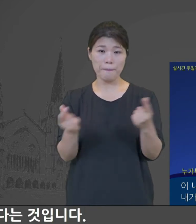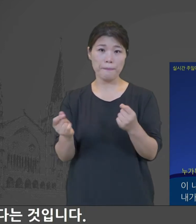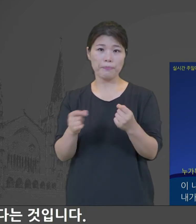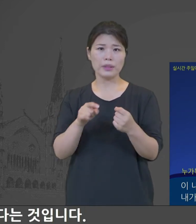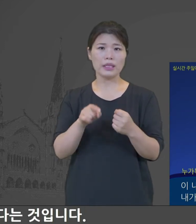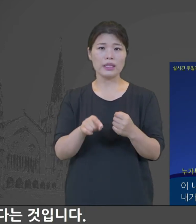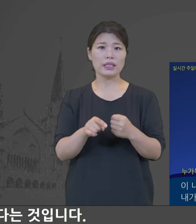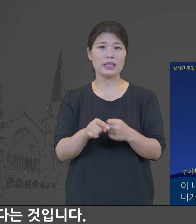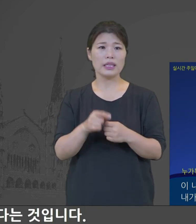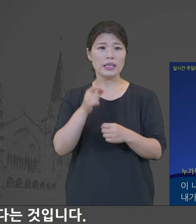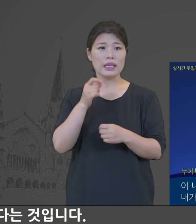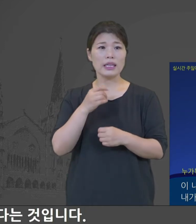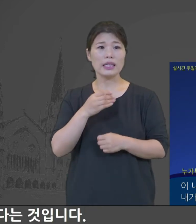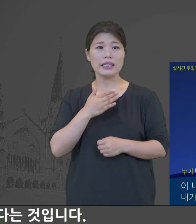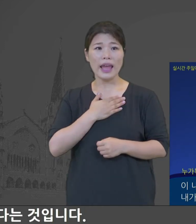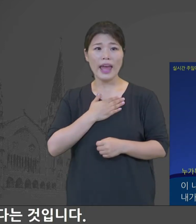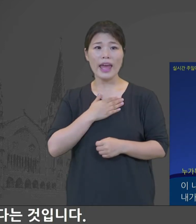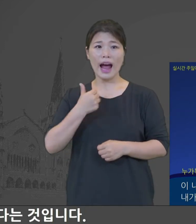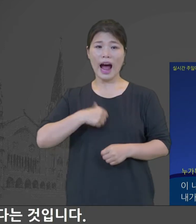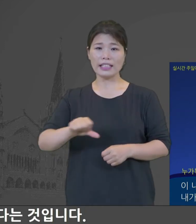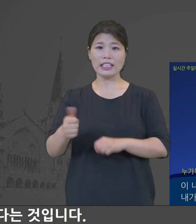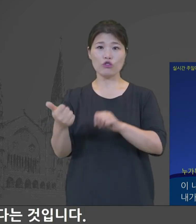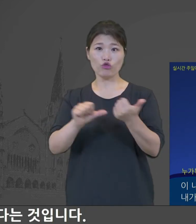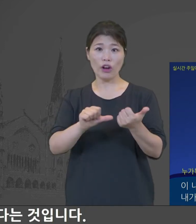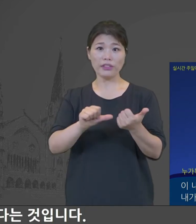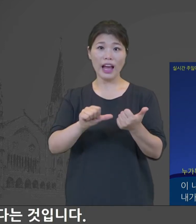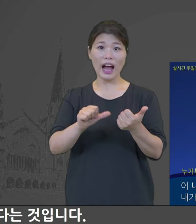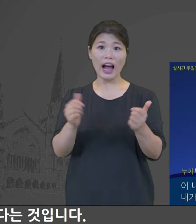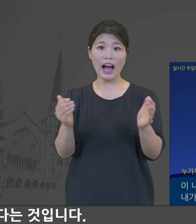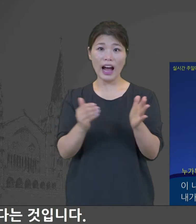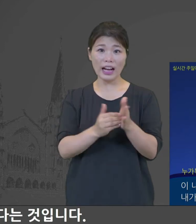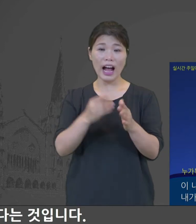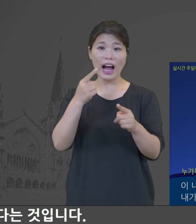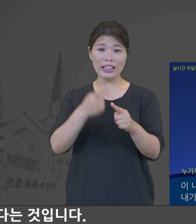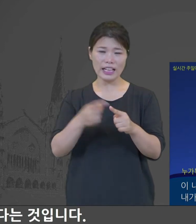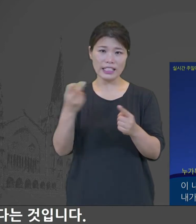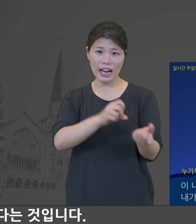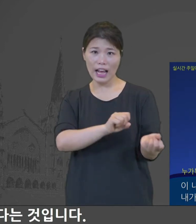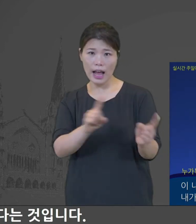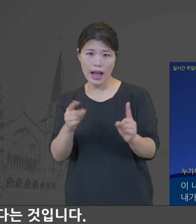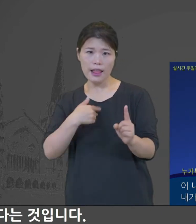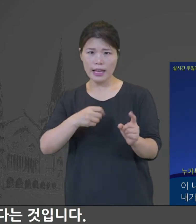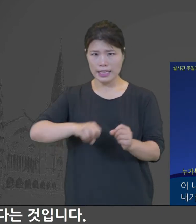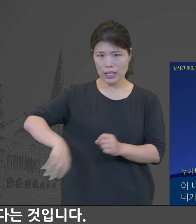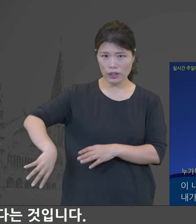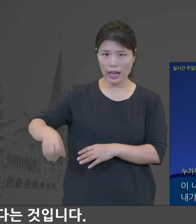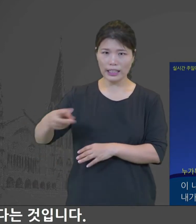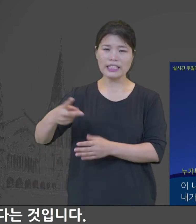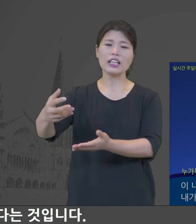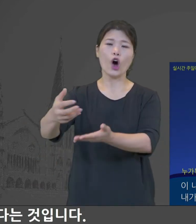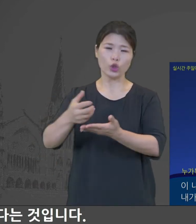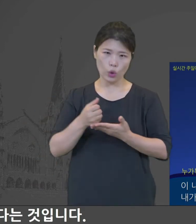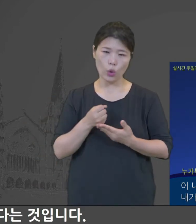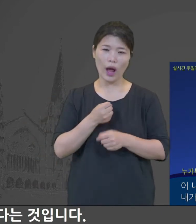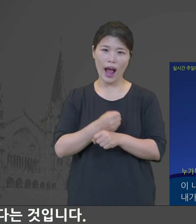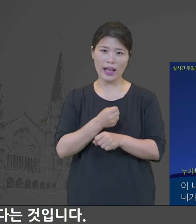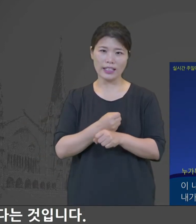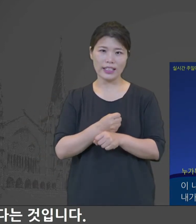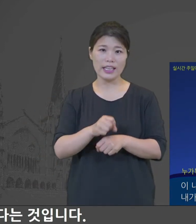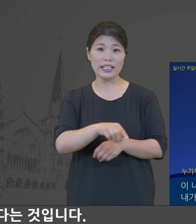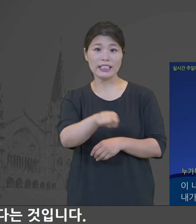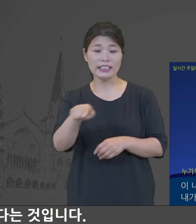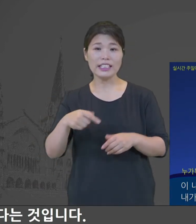내 아들이 죽었다가 다시 살아났으며 내가 잃었다가 다시 얻었노라 하니